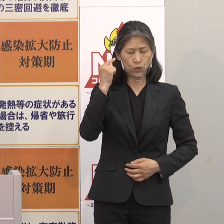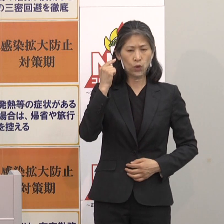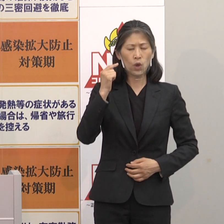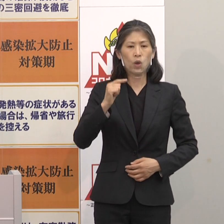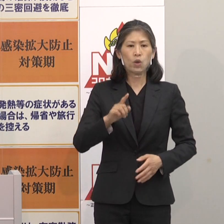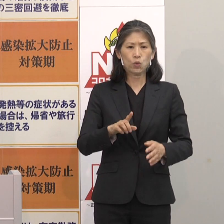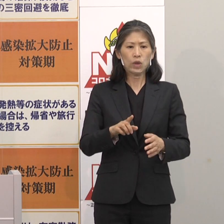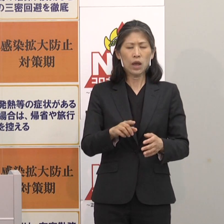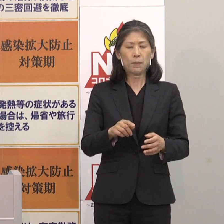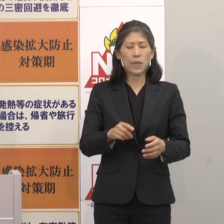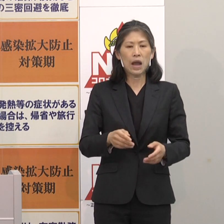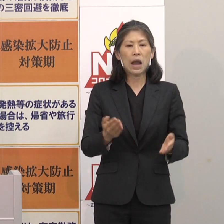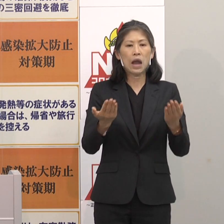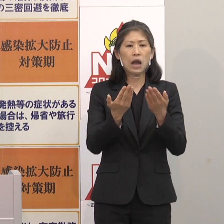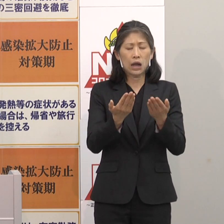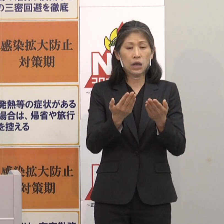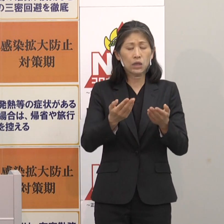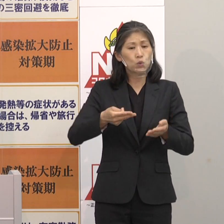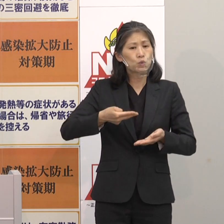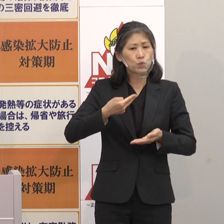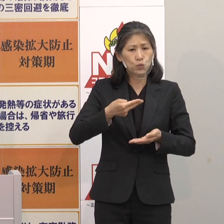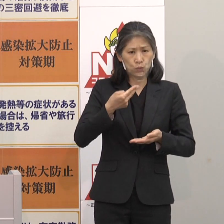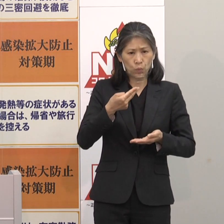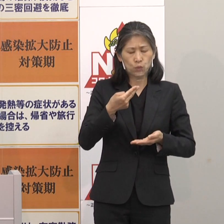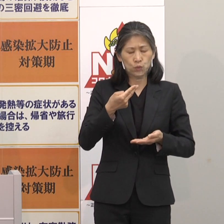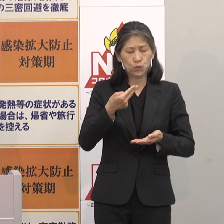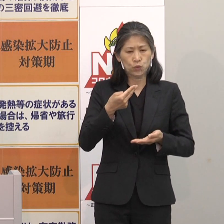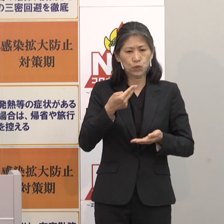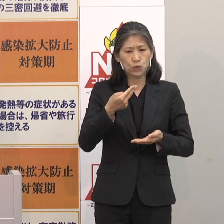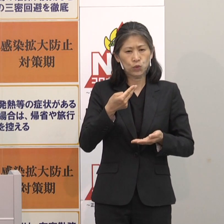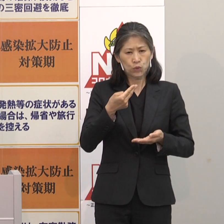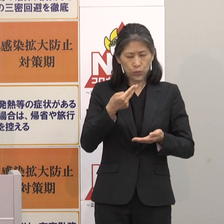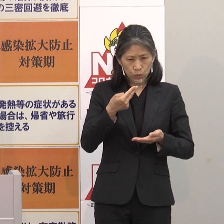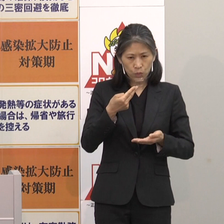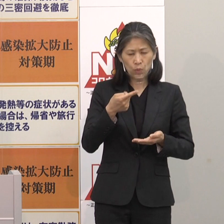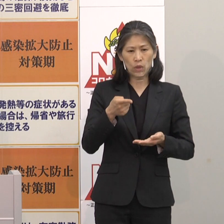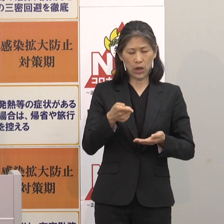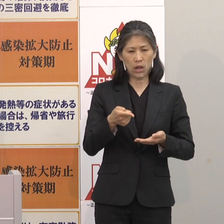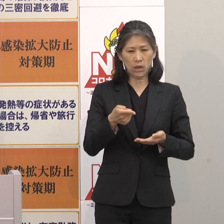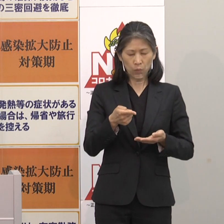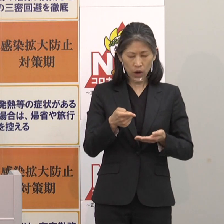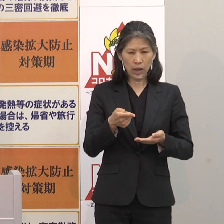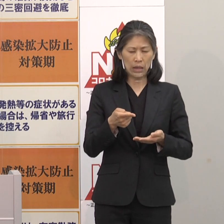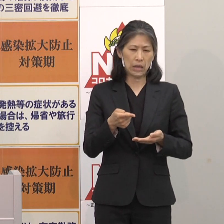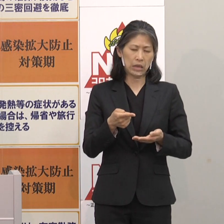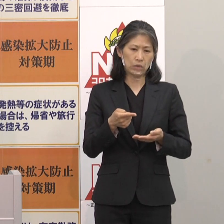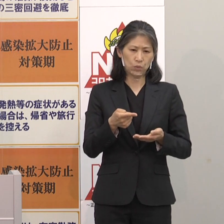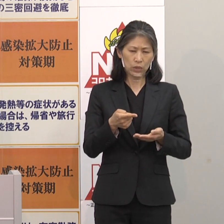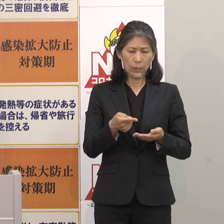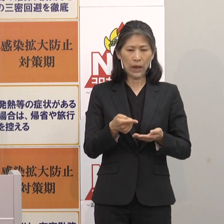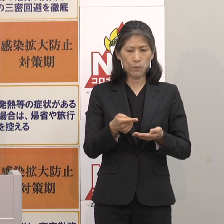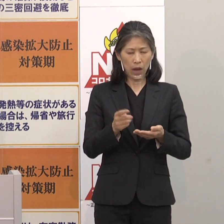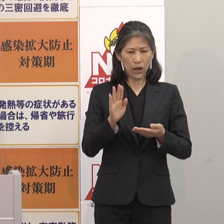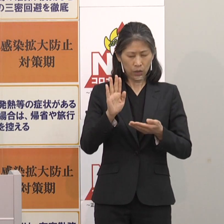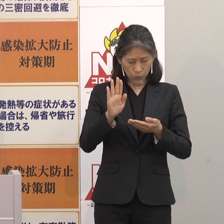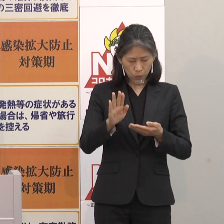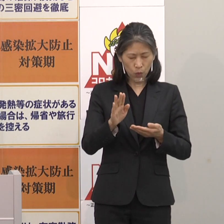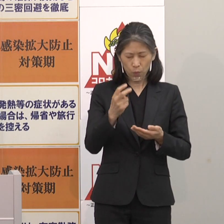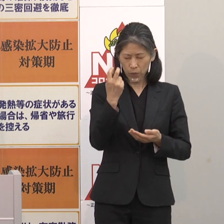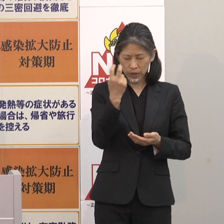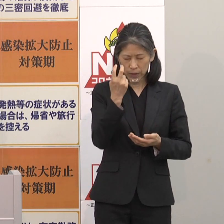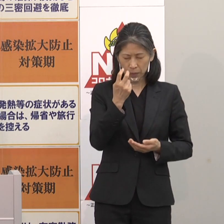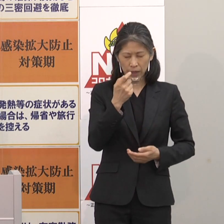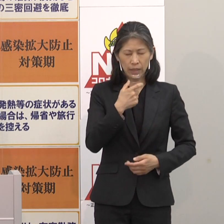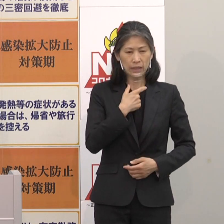食ということでどこまで示されているのかというのはまた調べてみたいと思いますけれども、そ